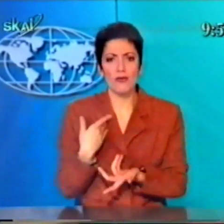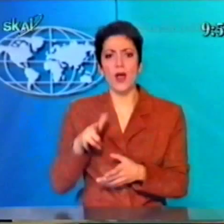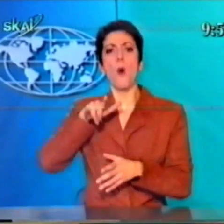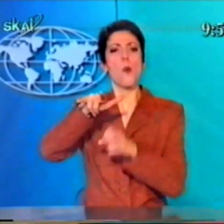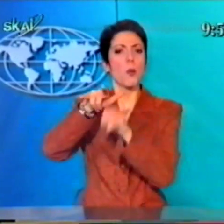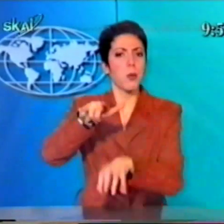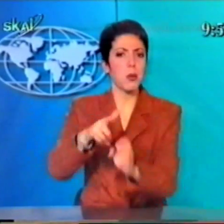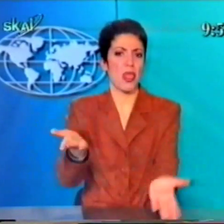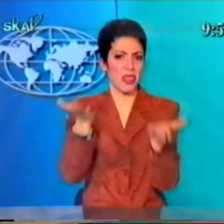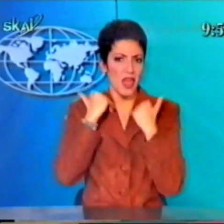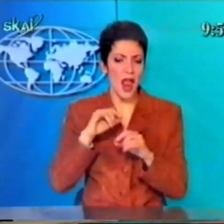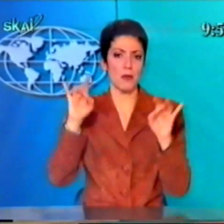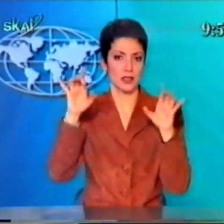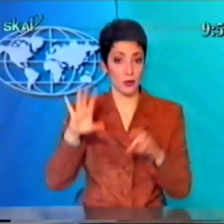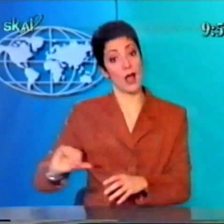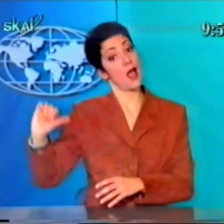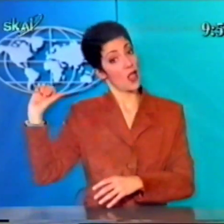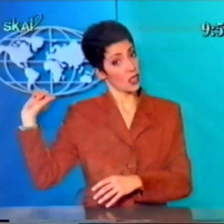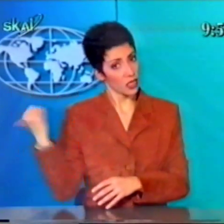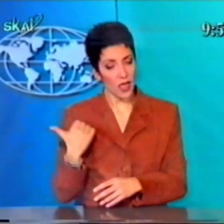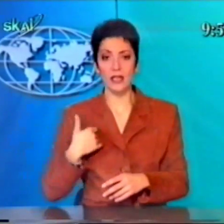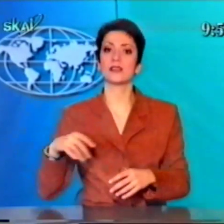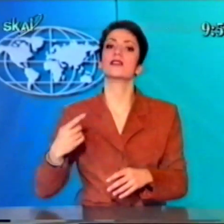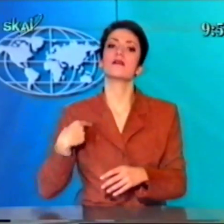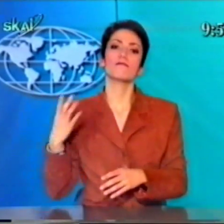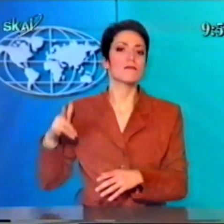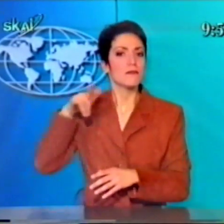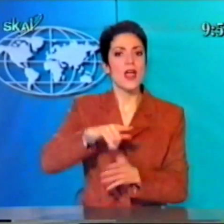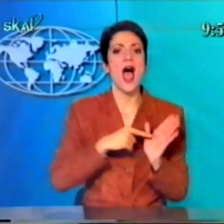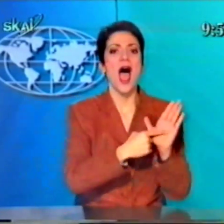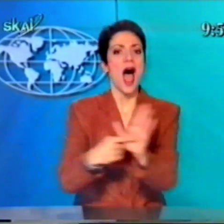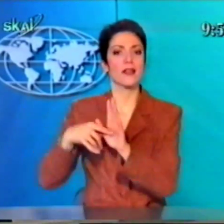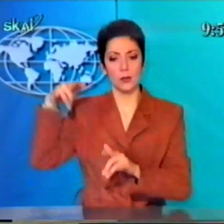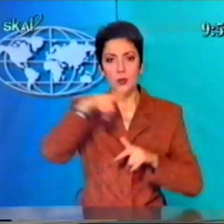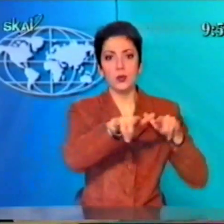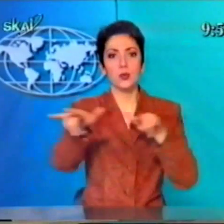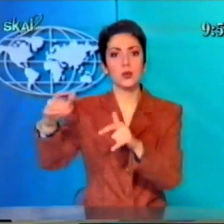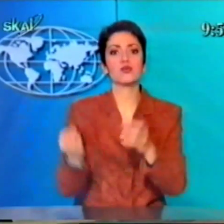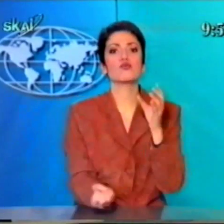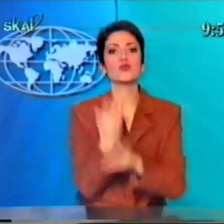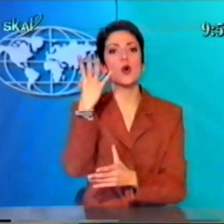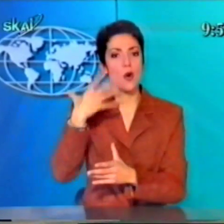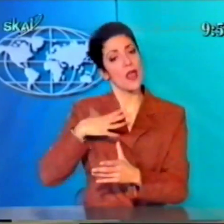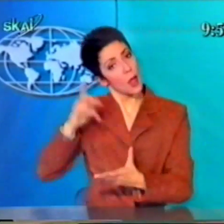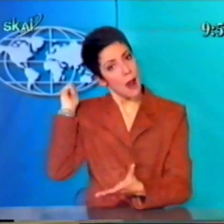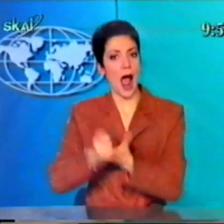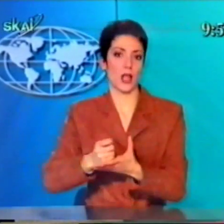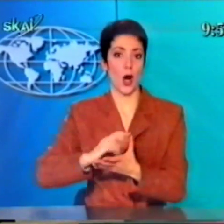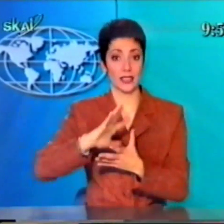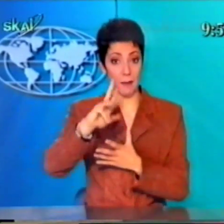Παρουσία των Υπουργών Εθνικής Άμυνας και Δημόσιας Τάξης έγινε χθες επίδειξη των σύγχρονων πυροσβεστικών αεροσκαφών τύπου Καναντέρ που